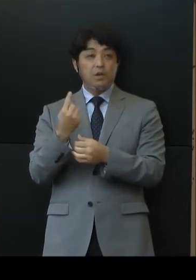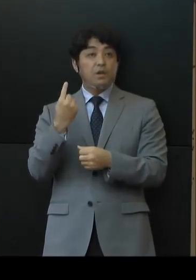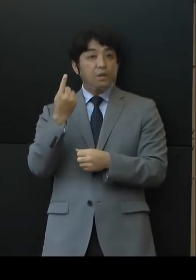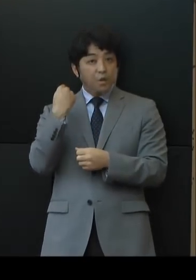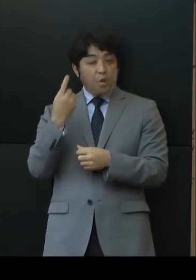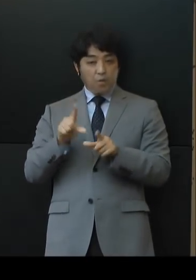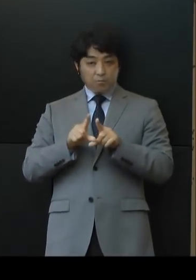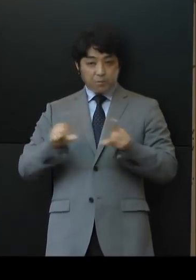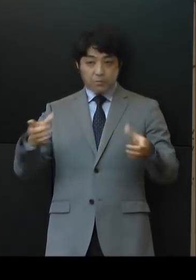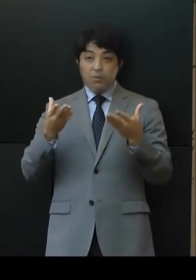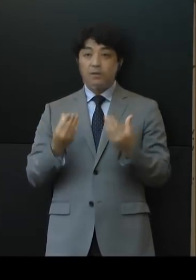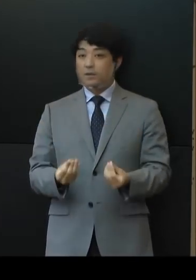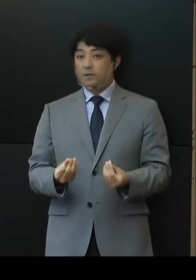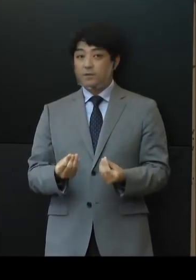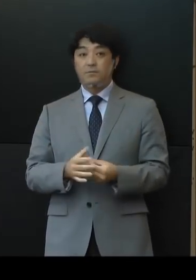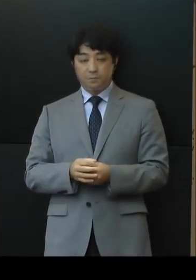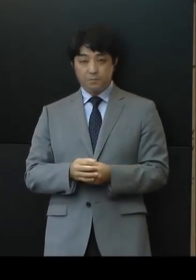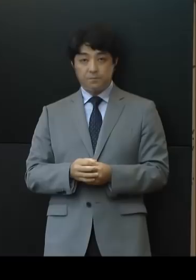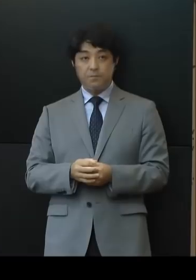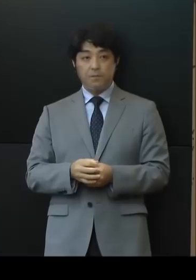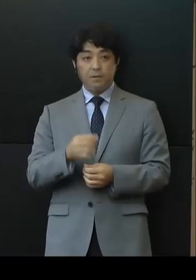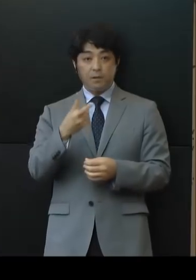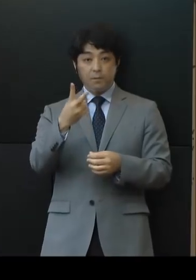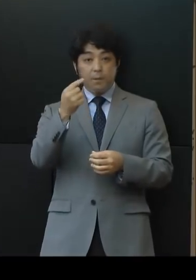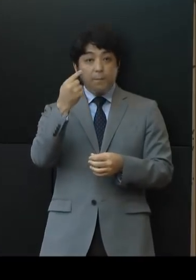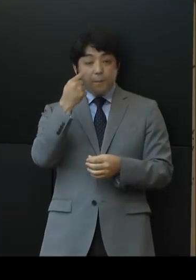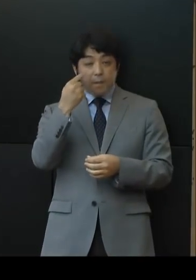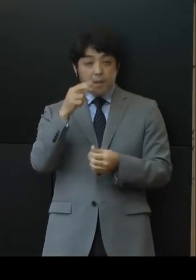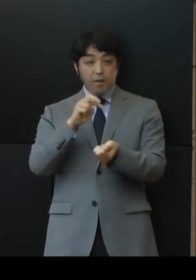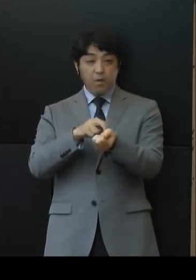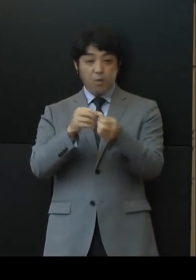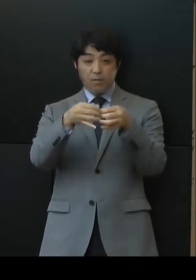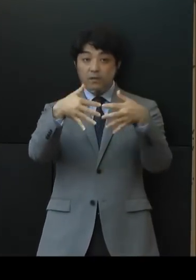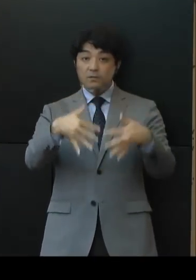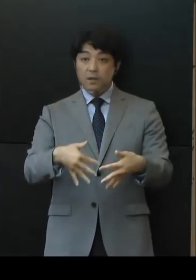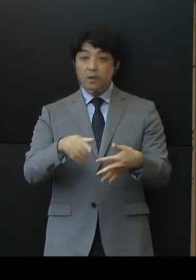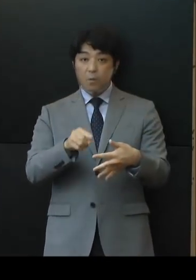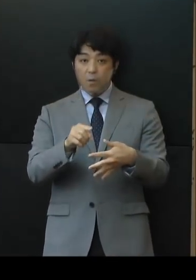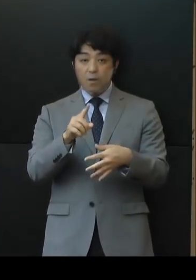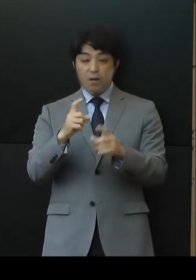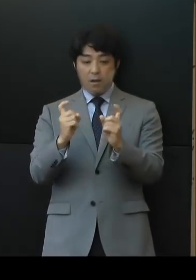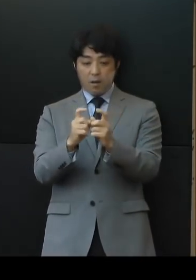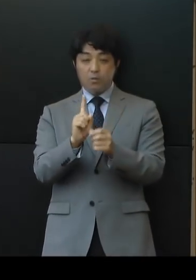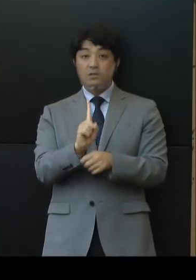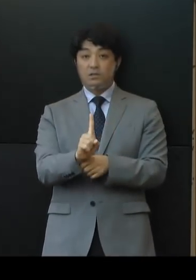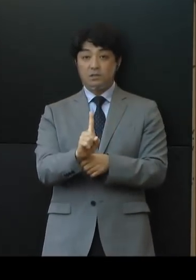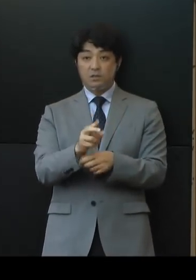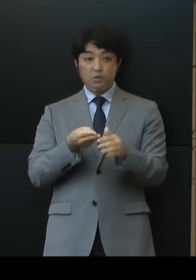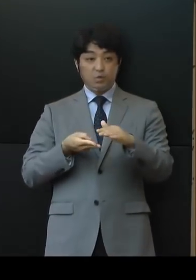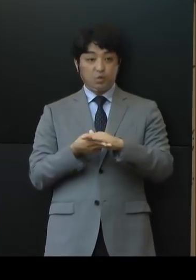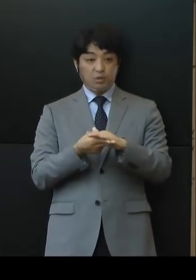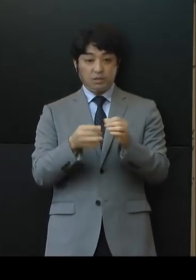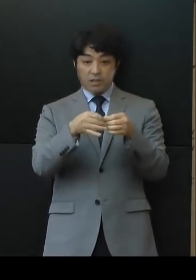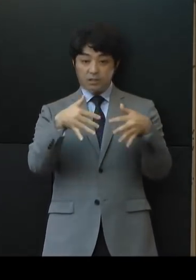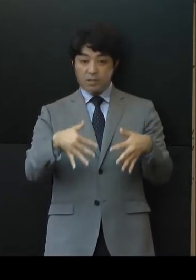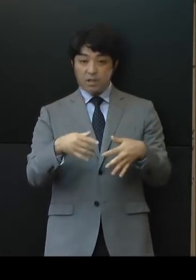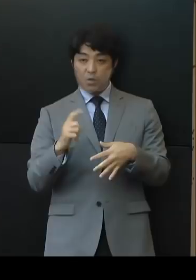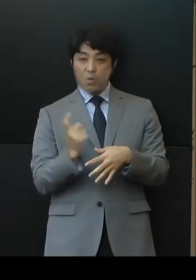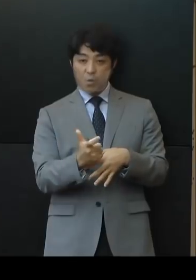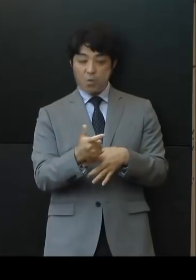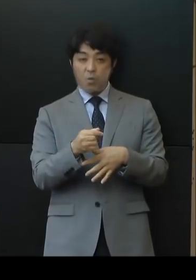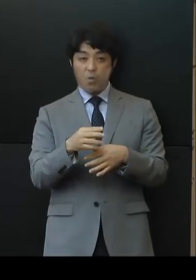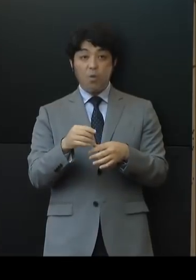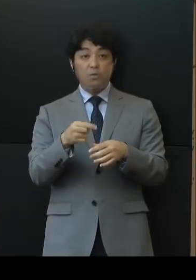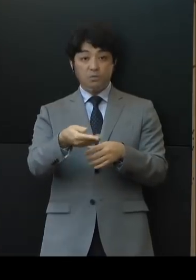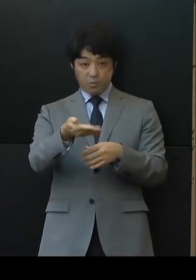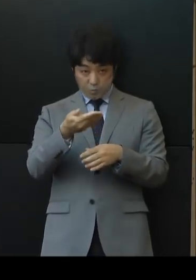出しております。2の医療体制につきましては、括弧1、入院体制の強化、それから括弧